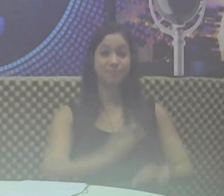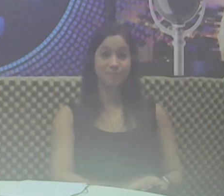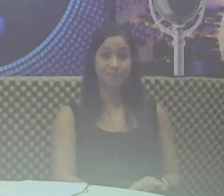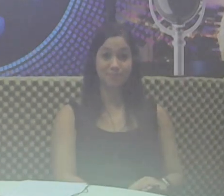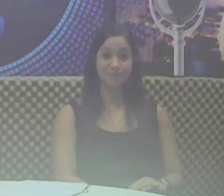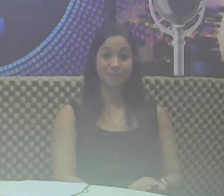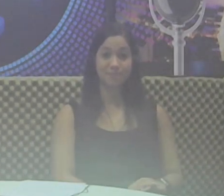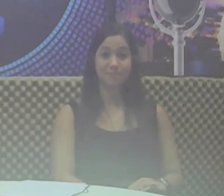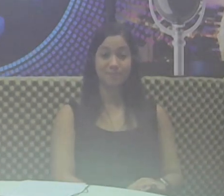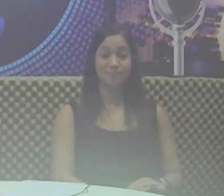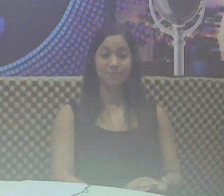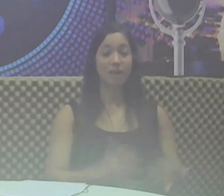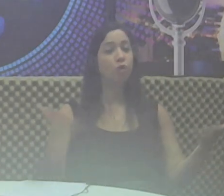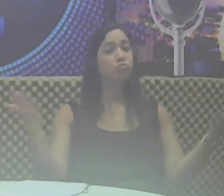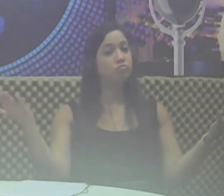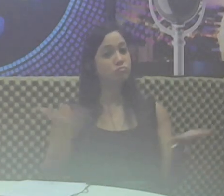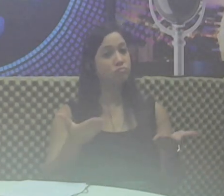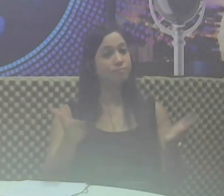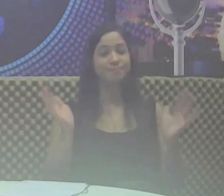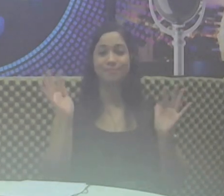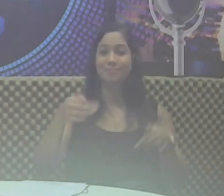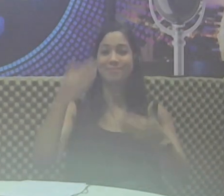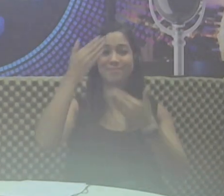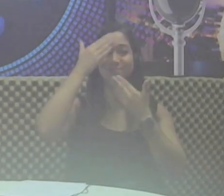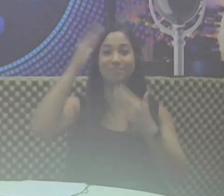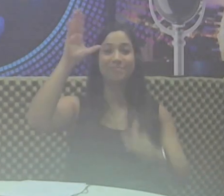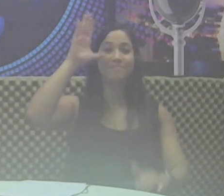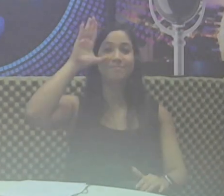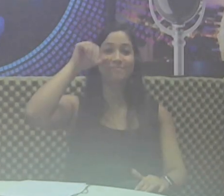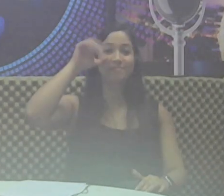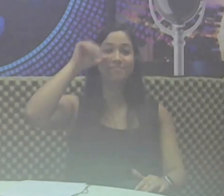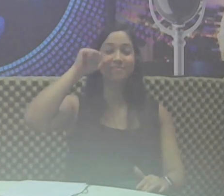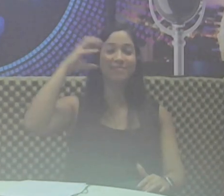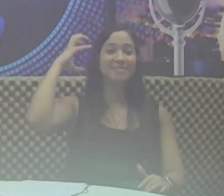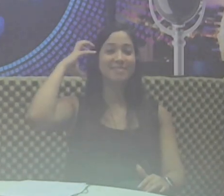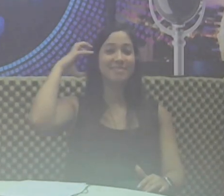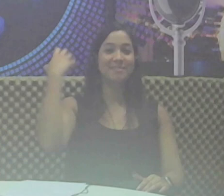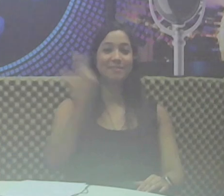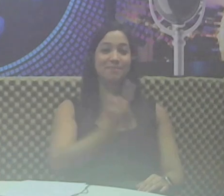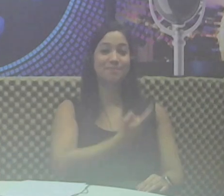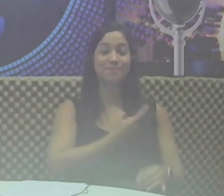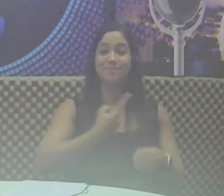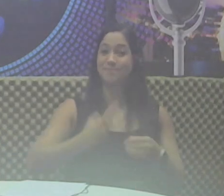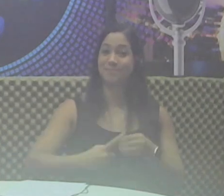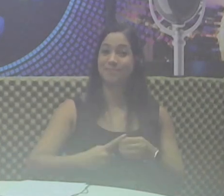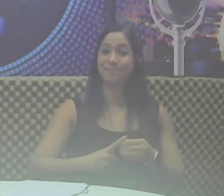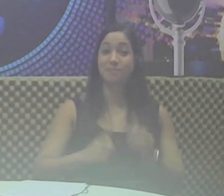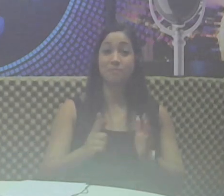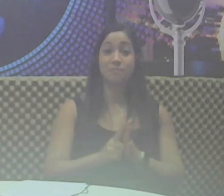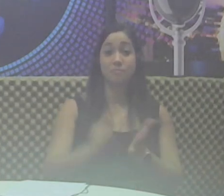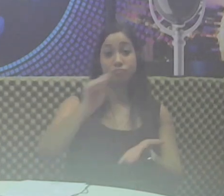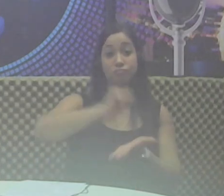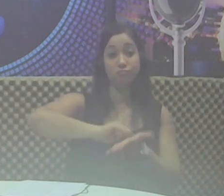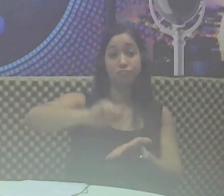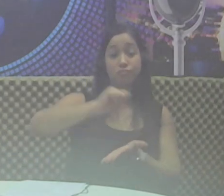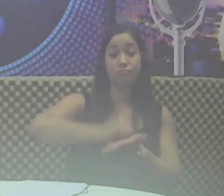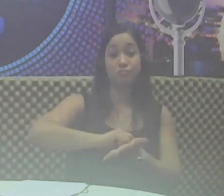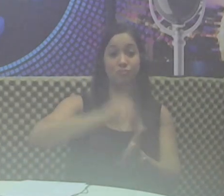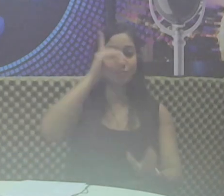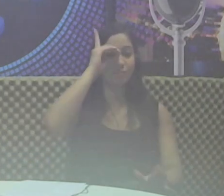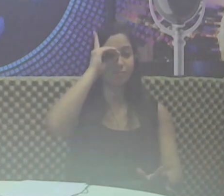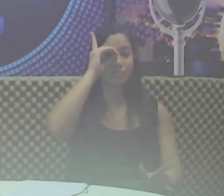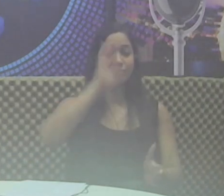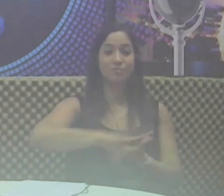notícias. A edição de hoje fica por aqui. Obrigado pela sua audiência. Rádio Nossa Cidade. Edição Daniela